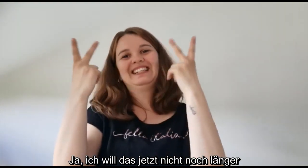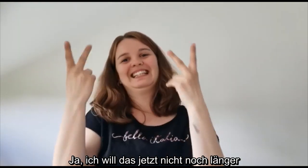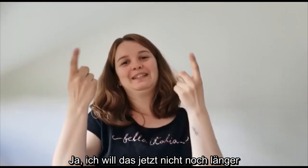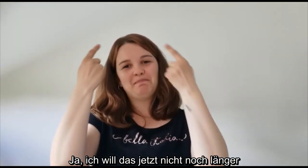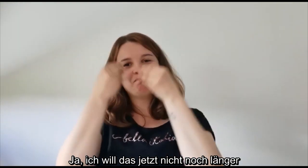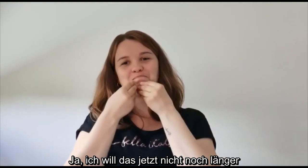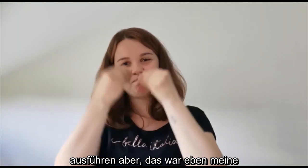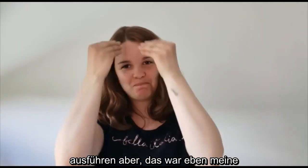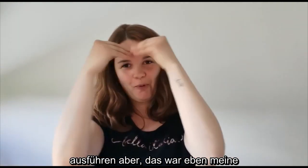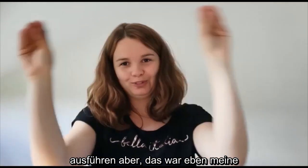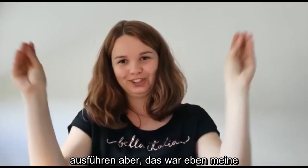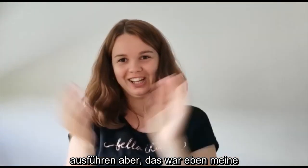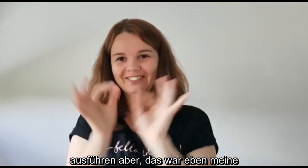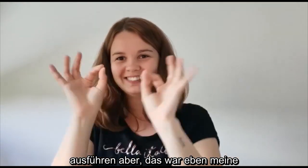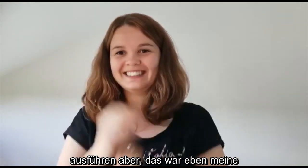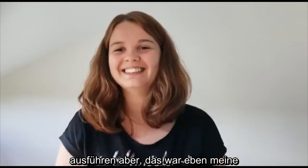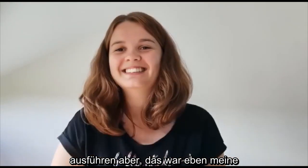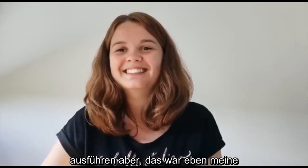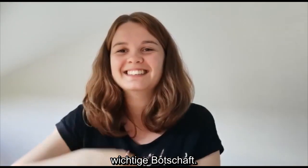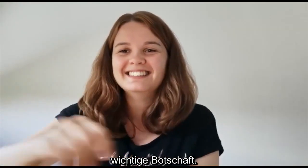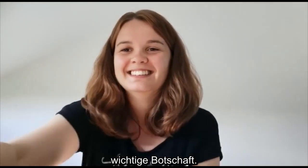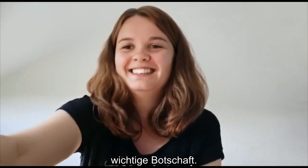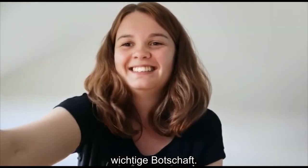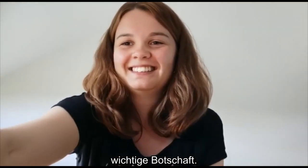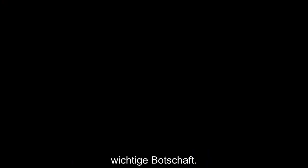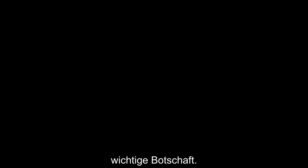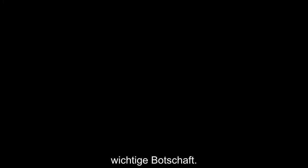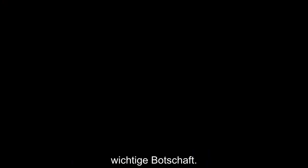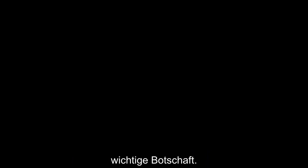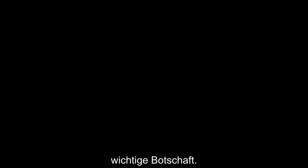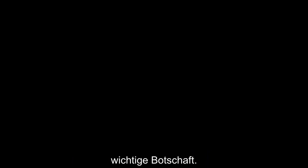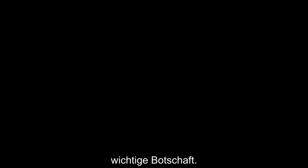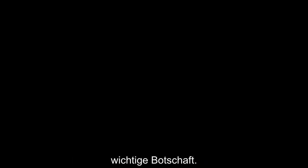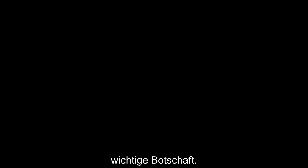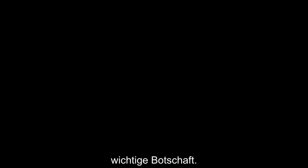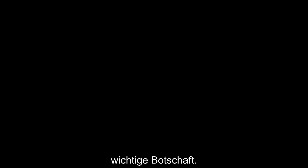Ja ich will das jetzt nicht noch länger ausführen Aber das war eben meine wichtige Botschaft